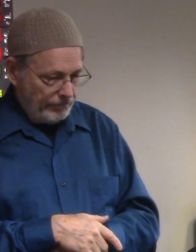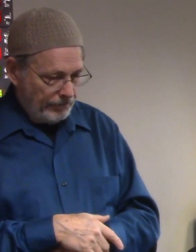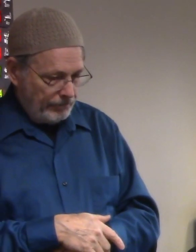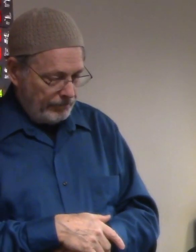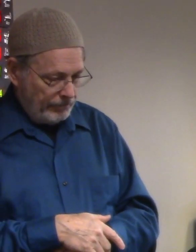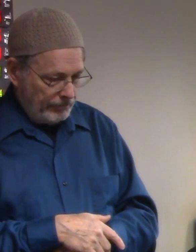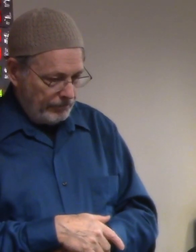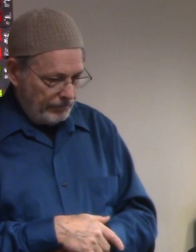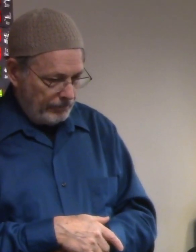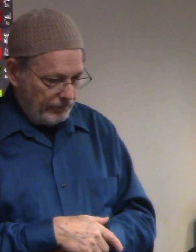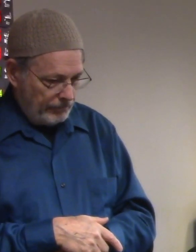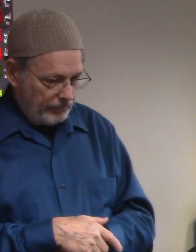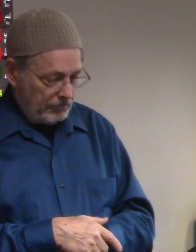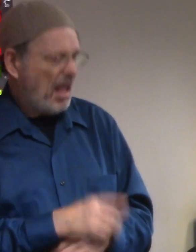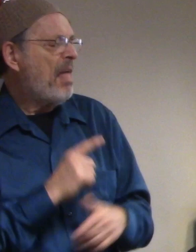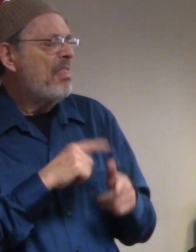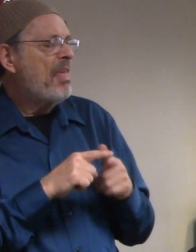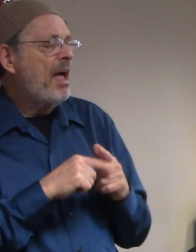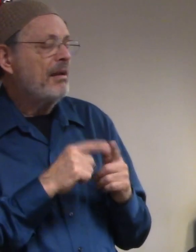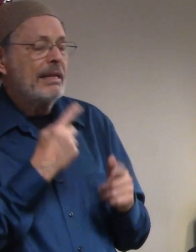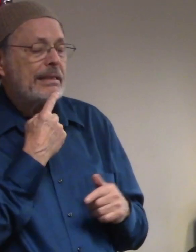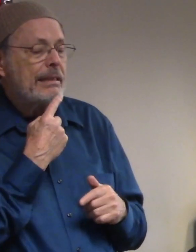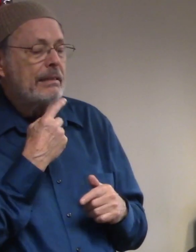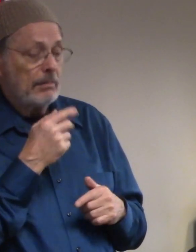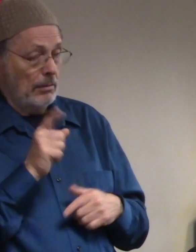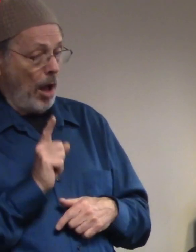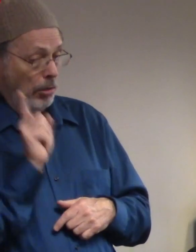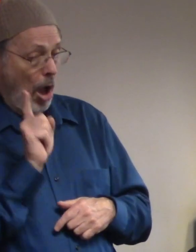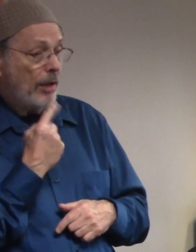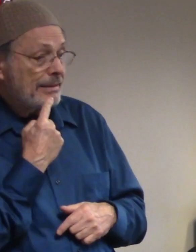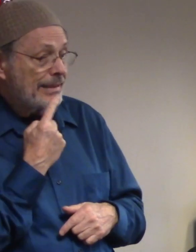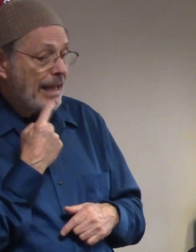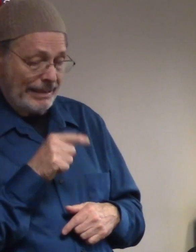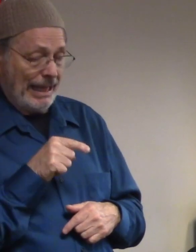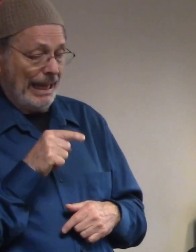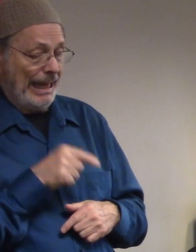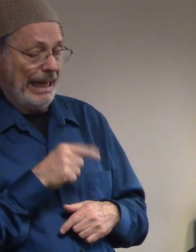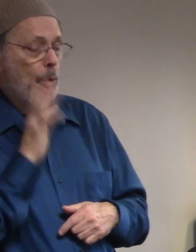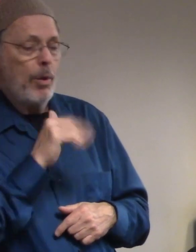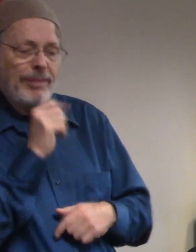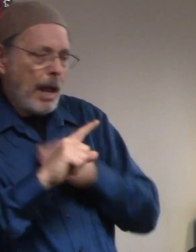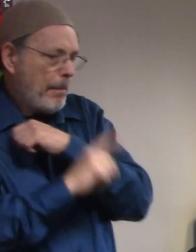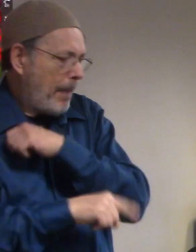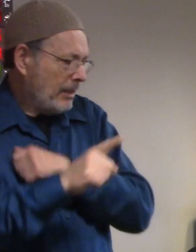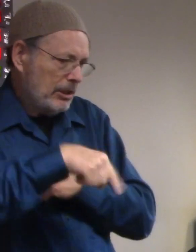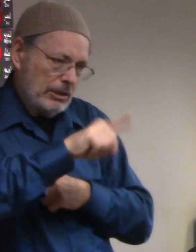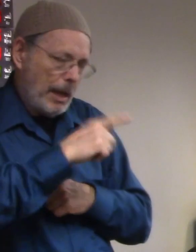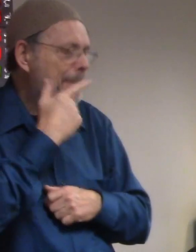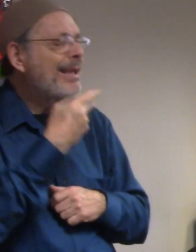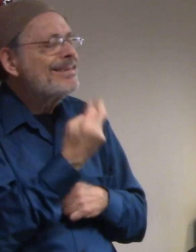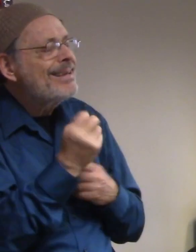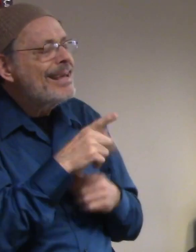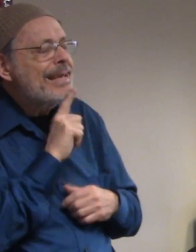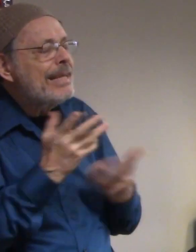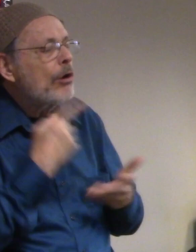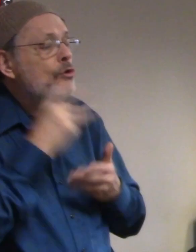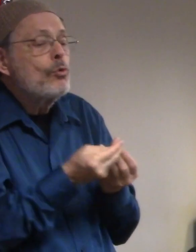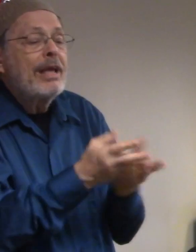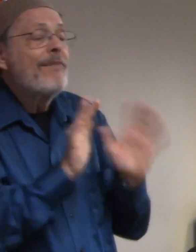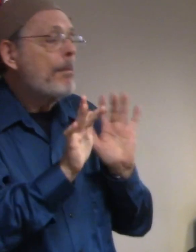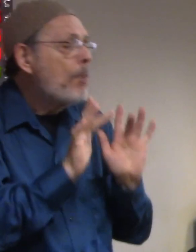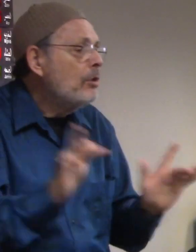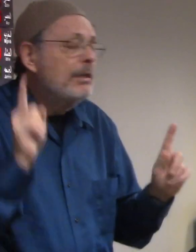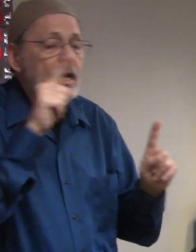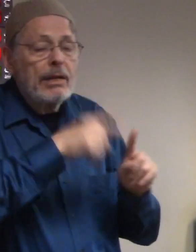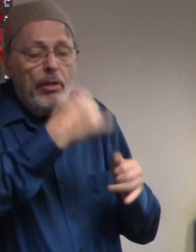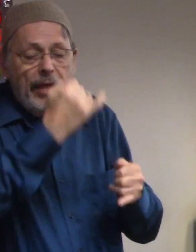فِيهِمْ. And Allah will not punish them while you're with them, O Muhammad. Because he was a mercy, sallallahu alayhi wa sallam. He is a mercy to the end of